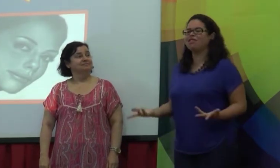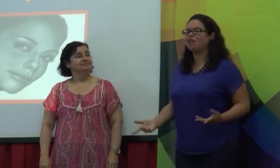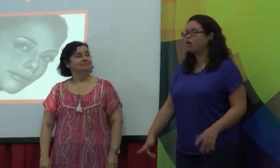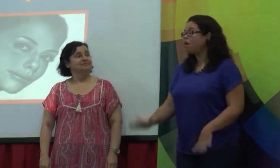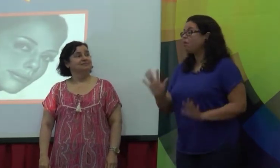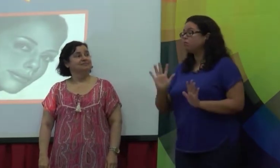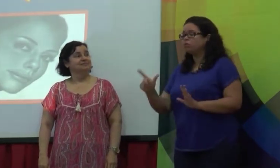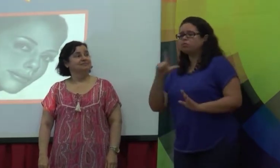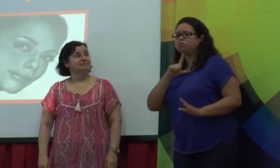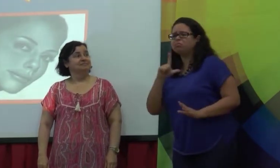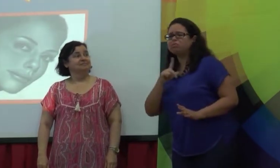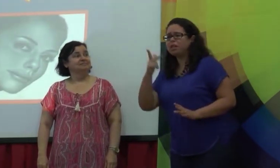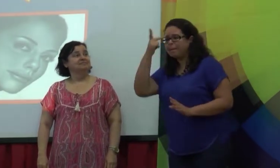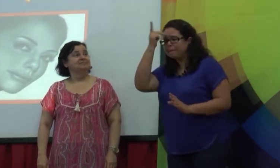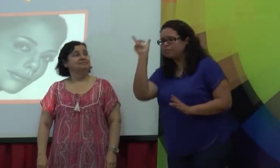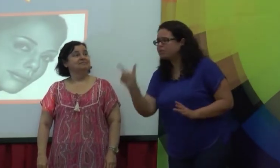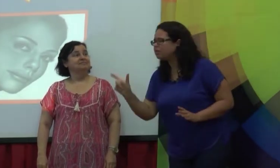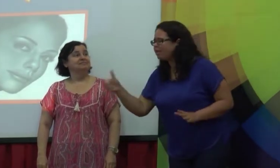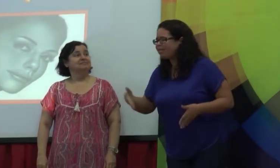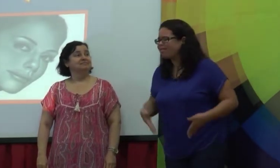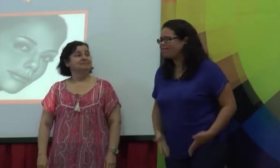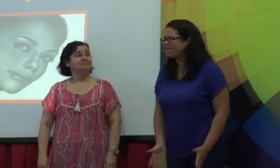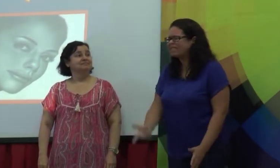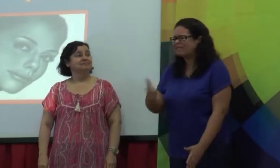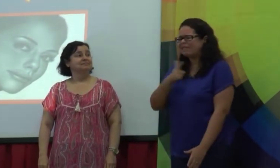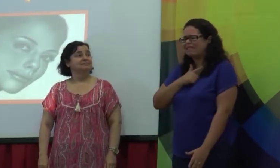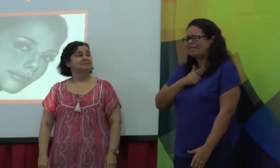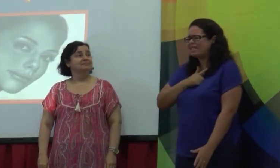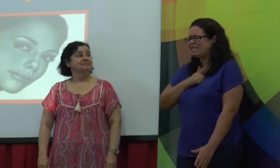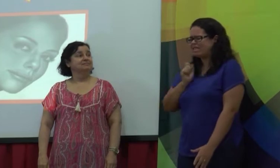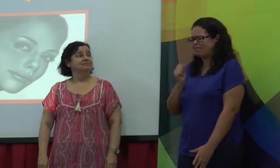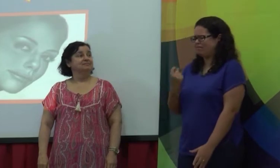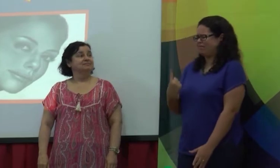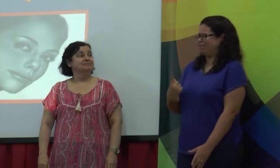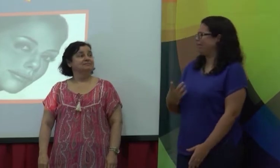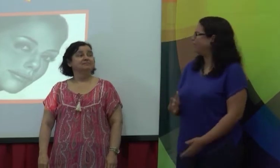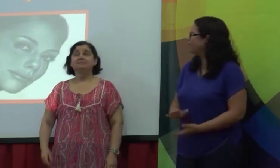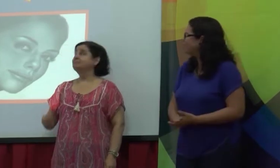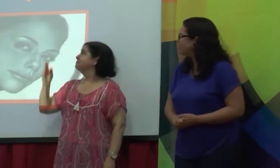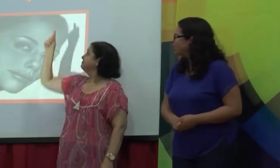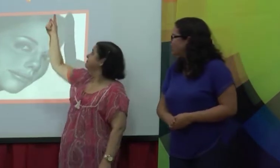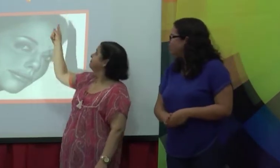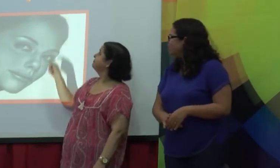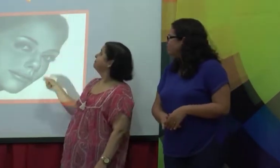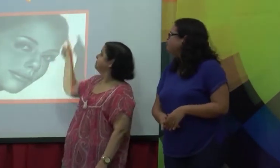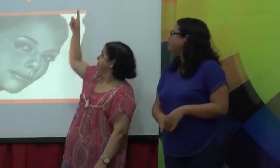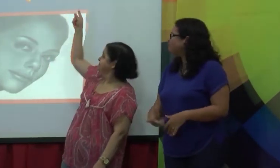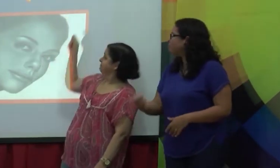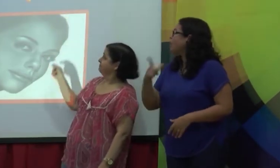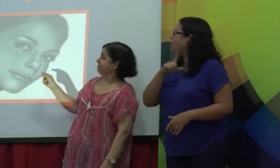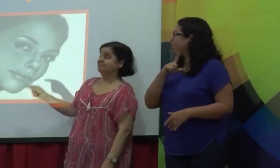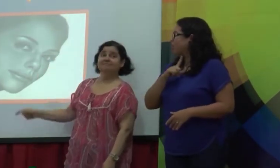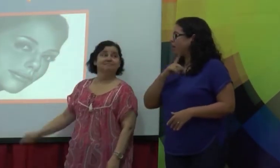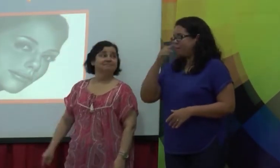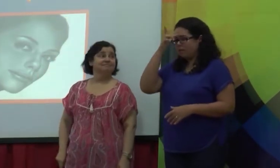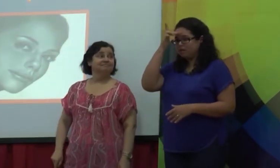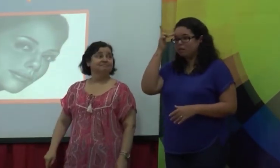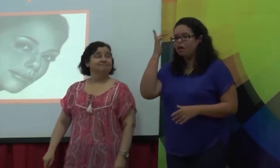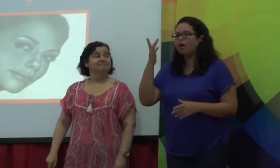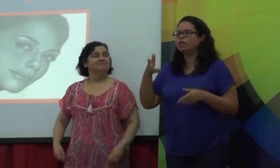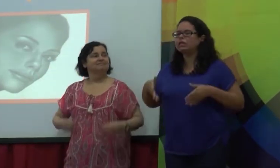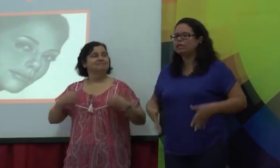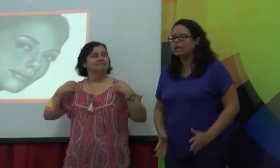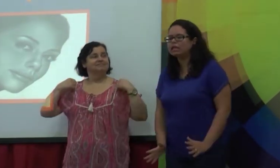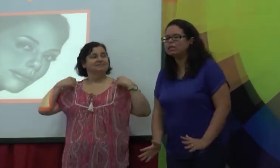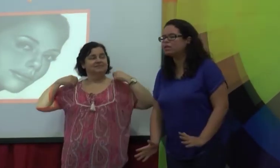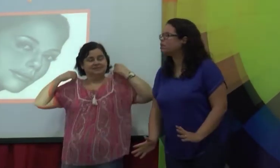lindas, desfilam na passarela, são modelos. E existem pessoas que nascem feias, com deficiências